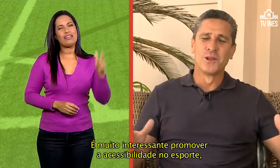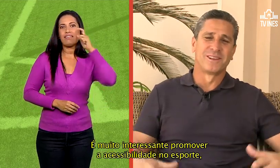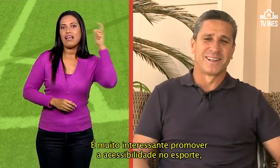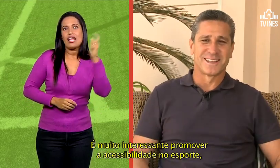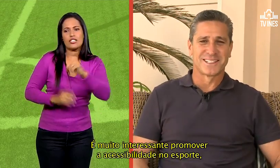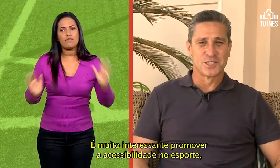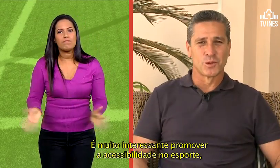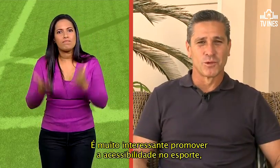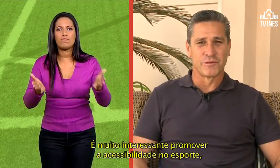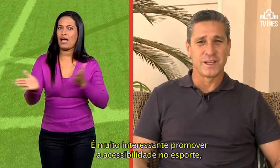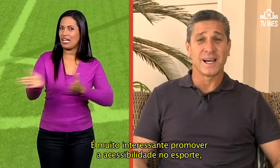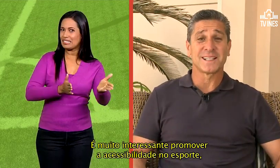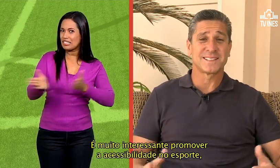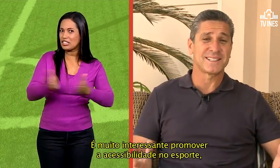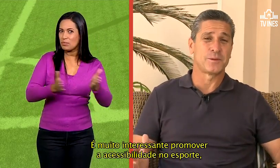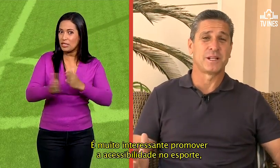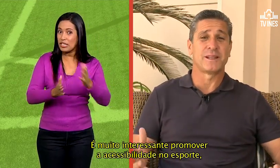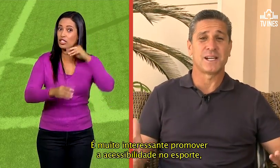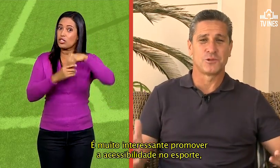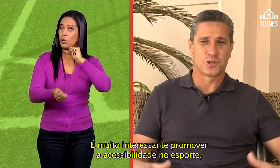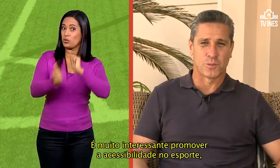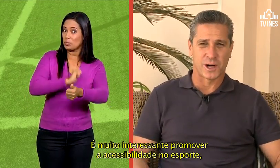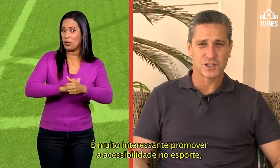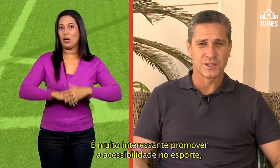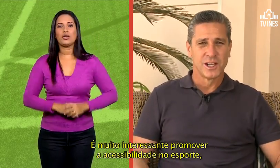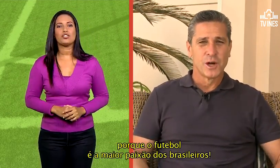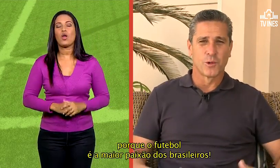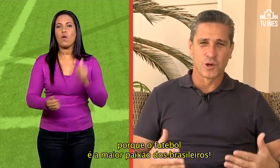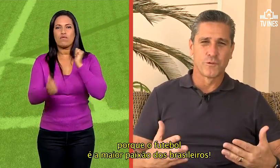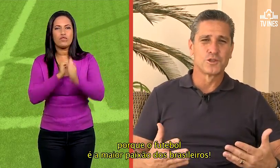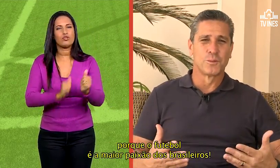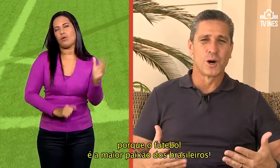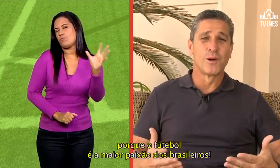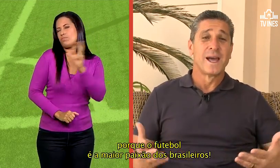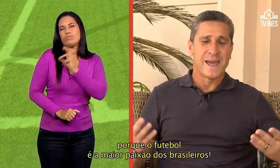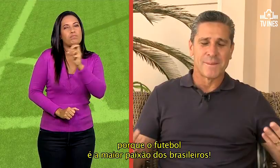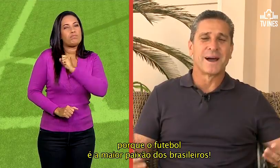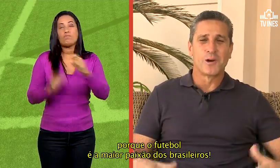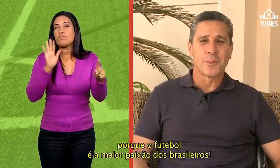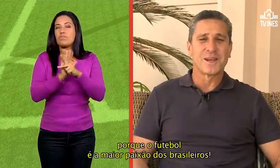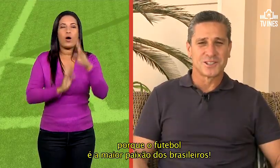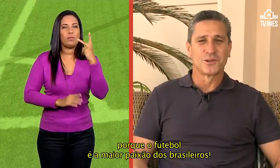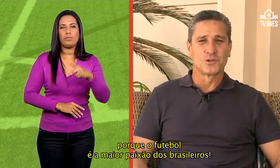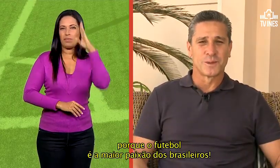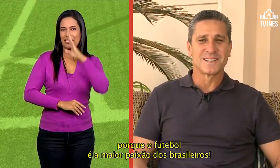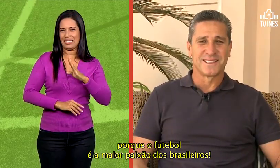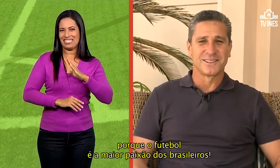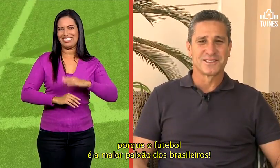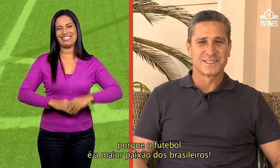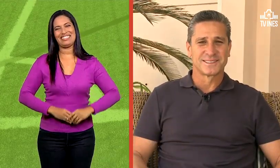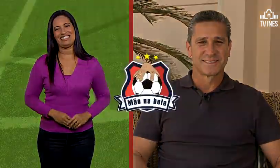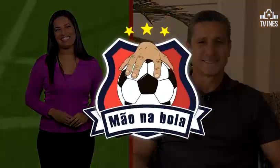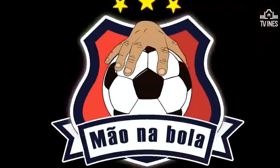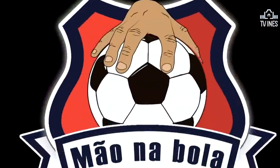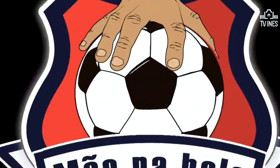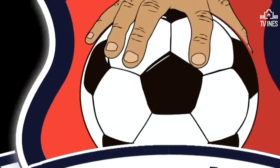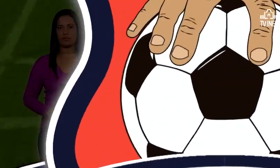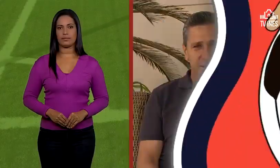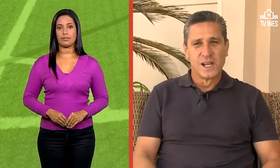É muito interessante promover acessibilidade no esporte, porque o futebol é a maior paixão dos brasileiros.